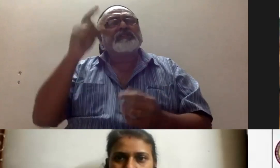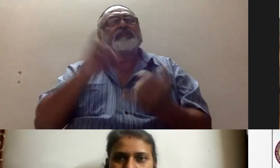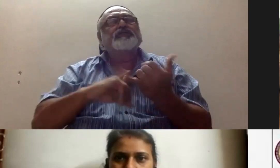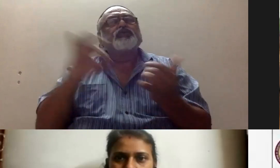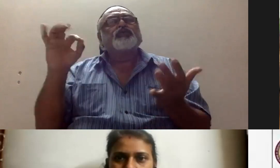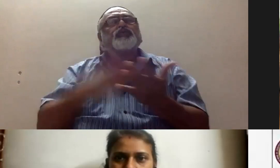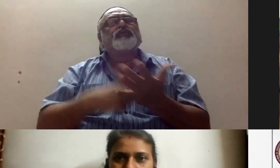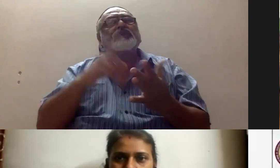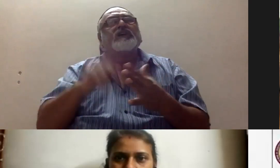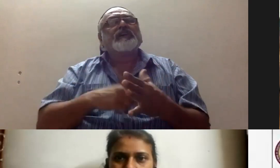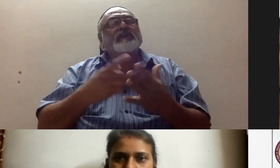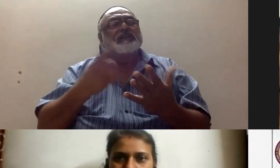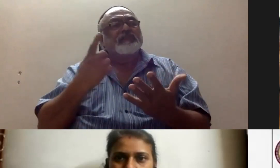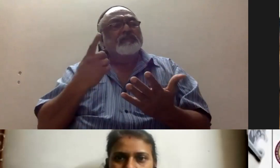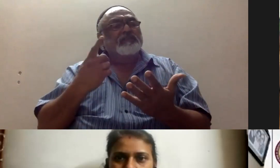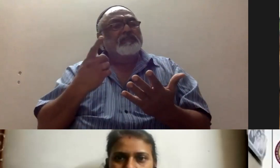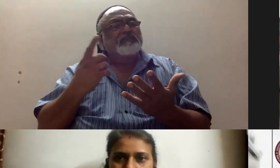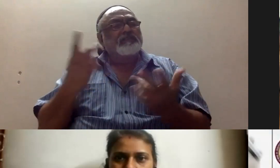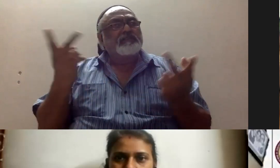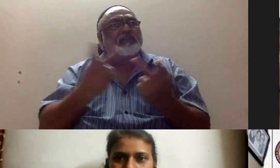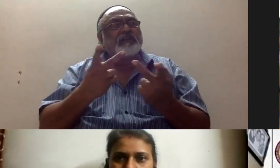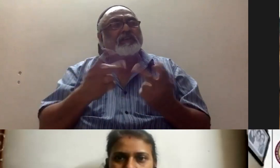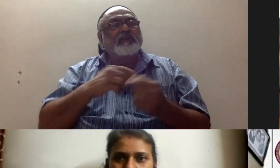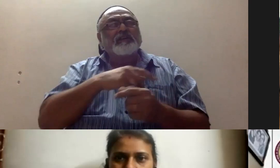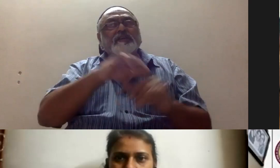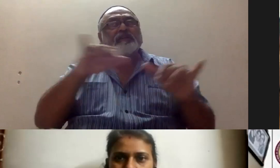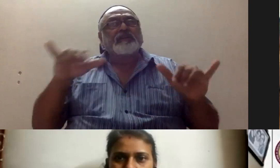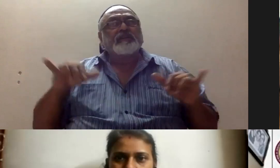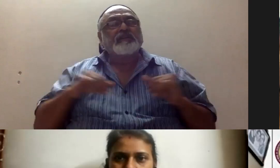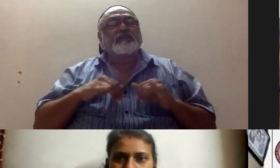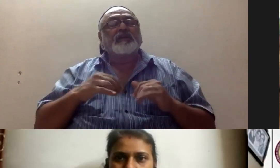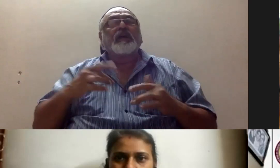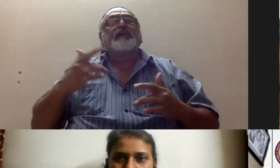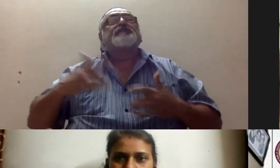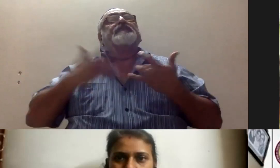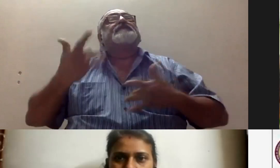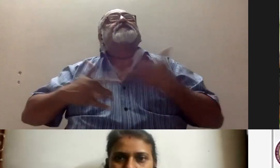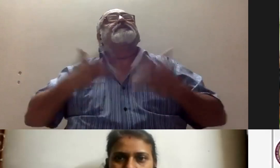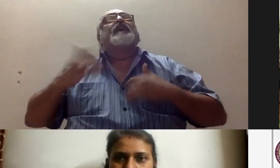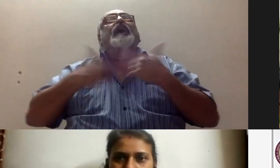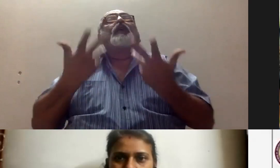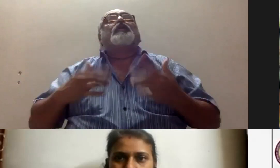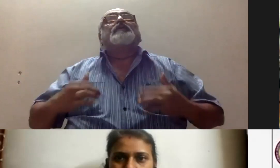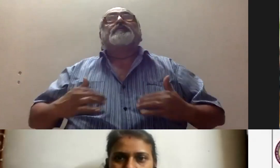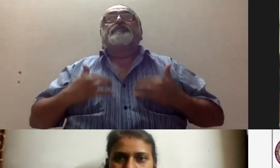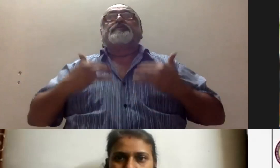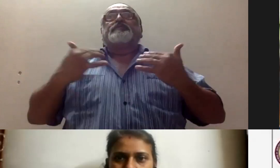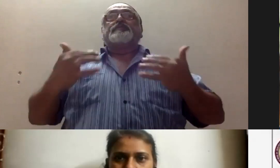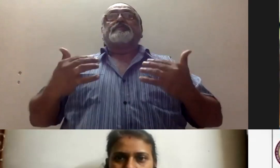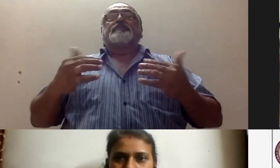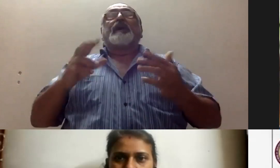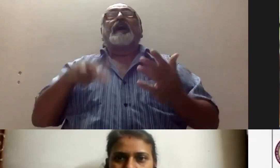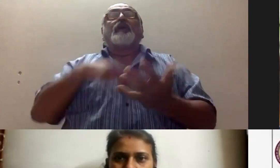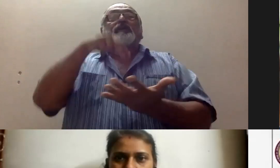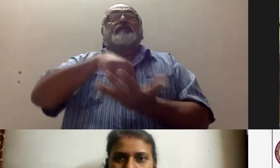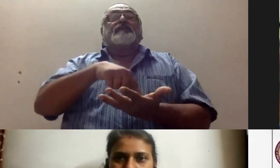सूरज एक हम सभी को सूरज जैसी प्रेरणा कैसे मिल सकती है, ताकि हम लोग व्यापक रूप से आत्मनिर्भर भारत की